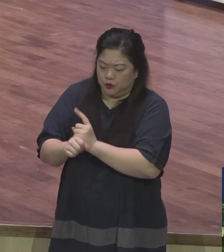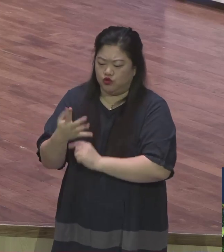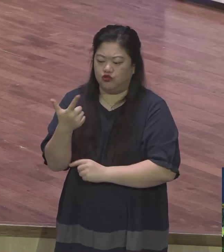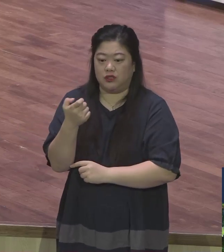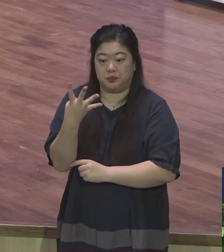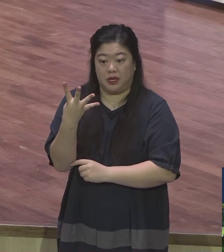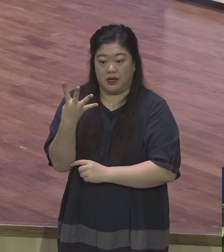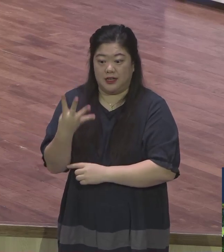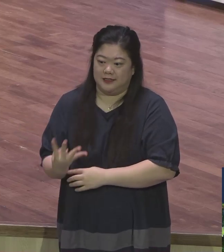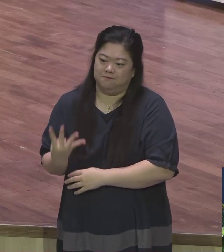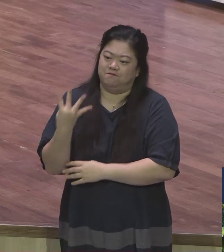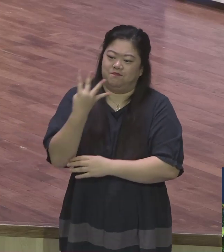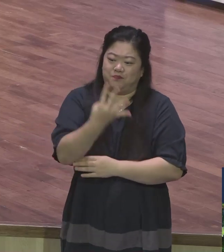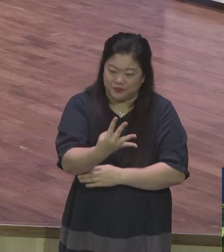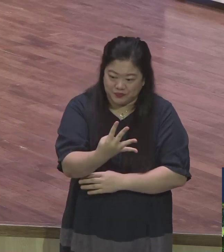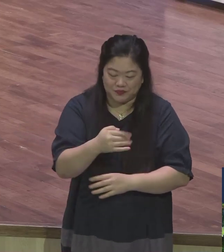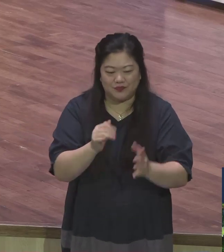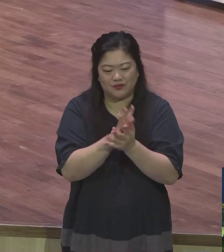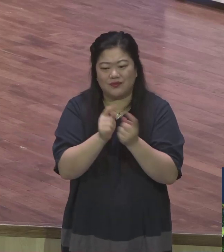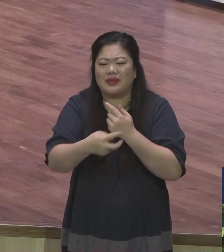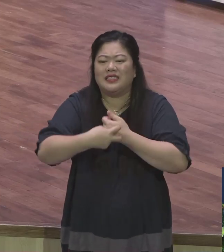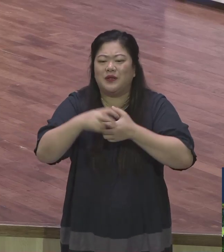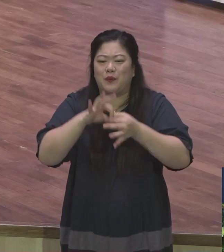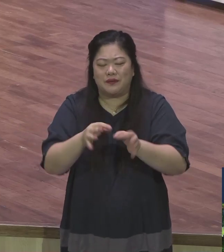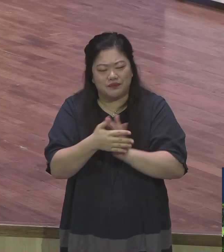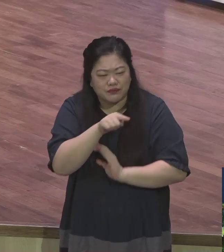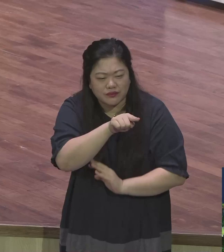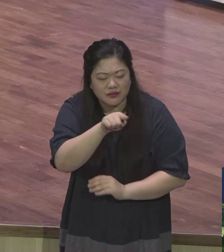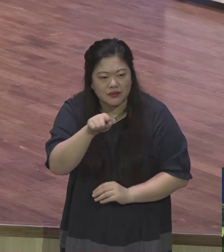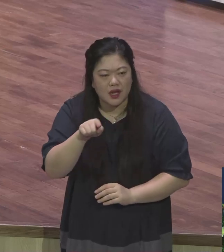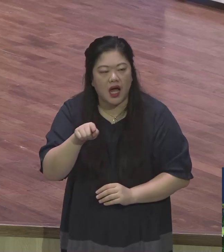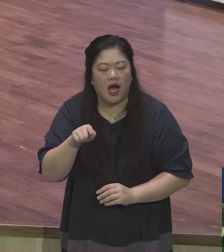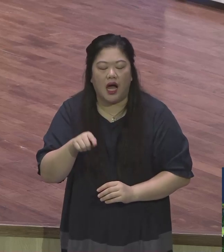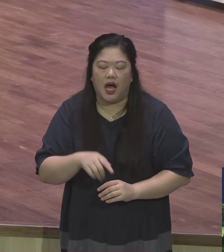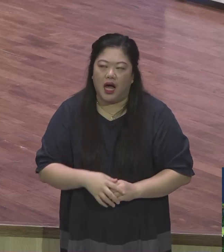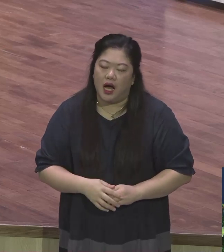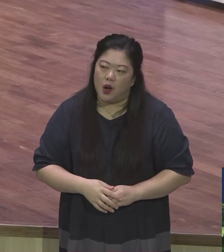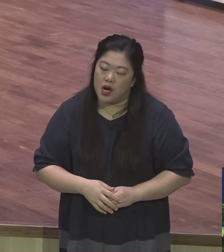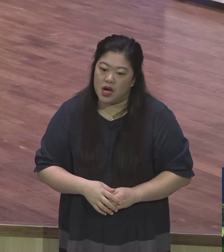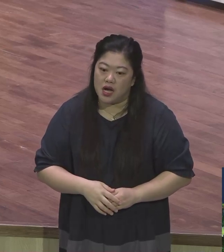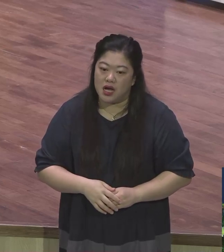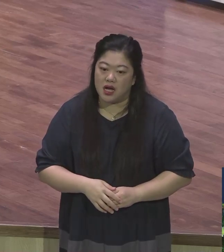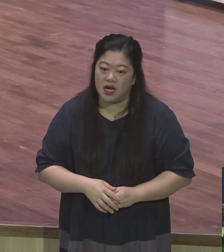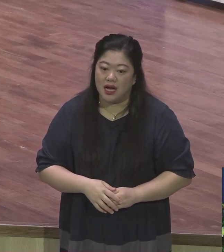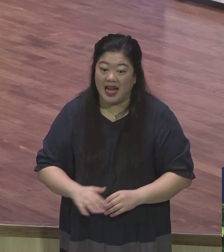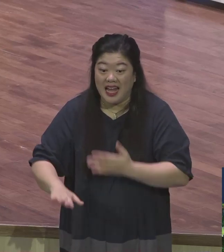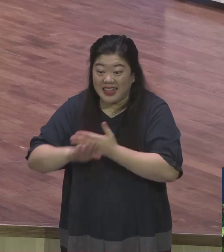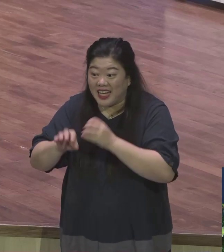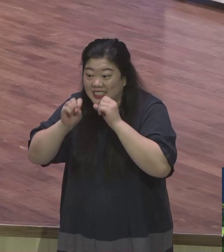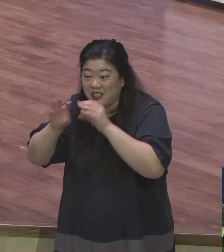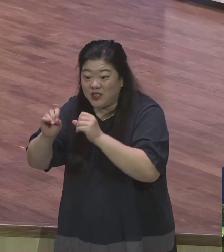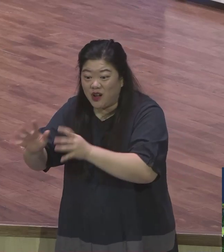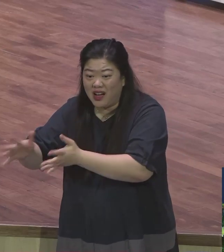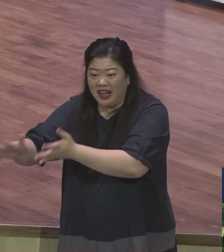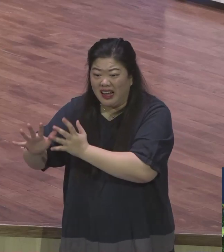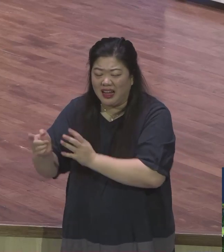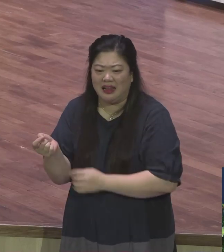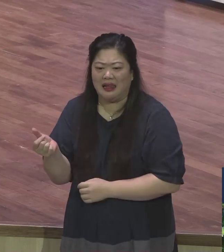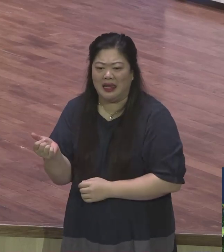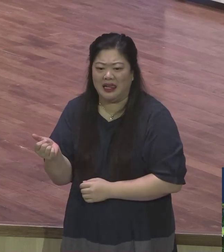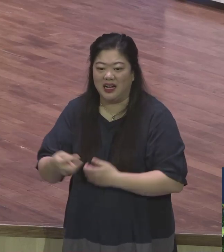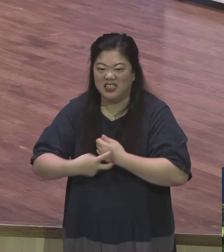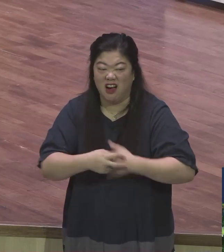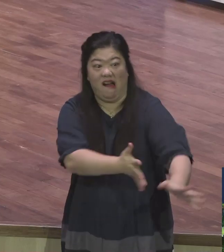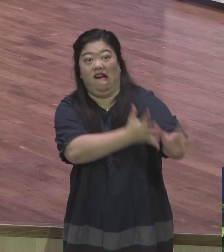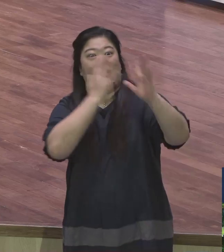갔는데 보니까 이 어려운 성교가 가장 인기가 좋아. 사람들이 엄청 많이 모여.